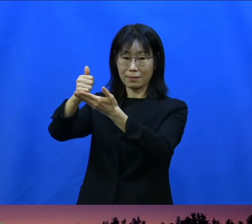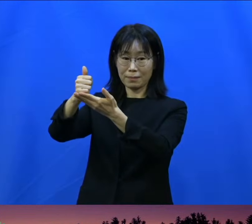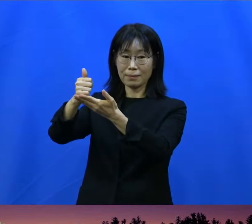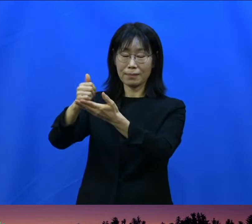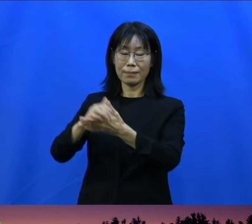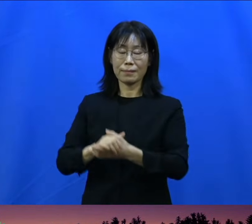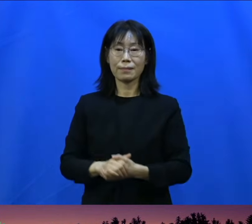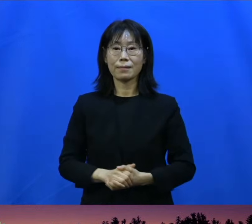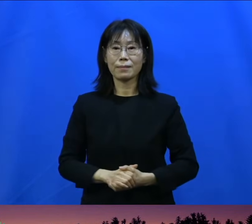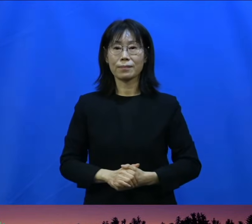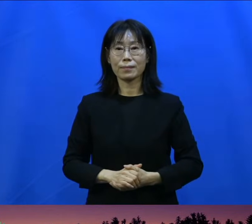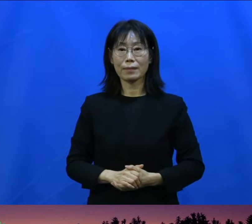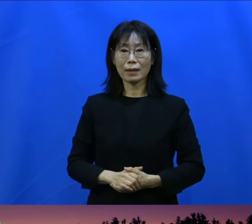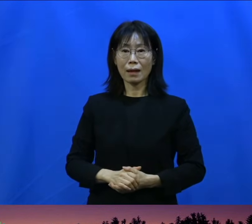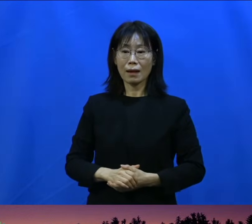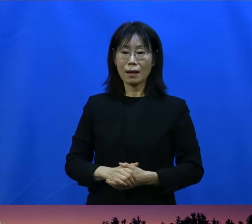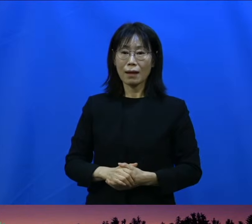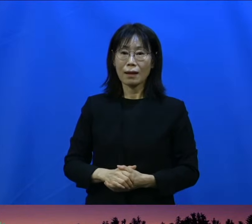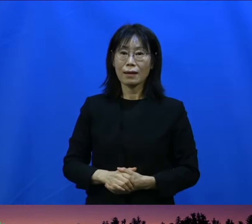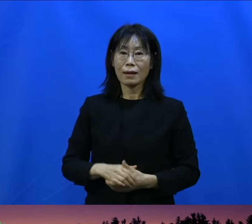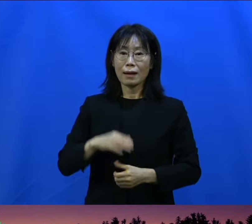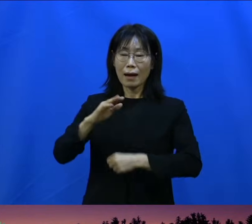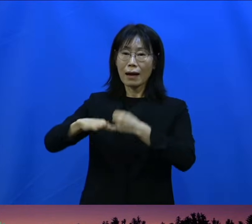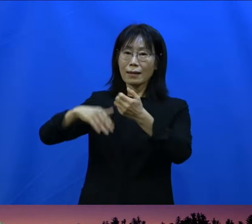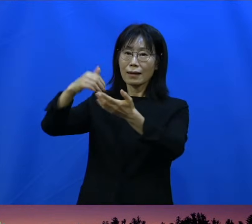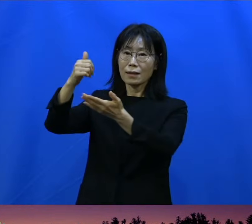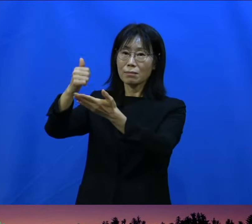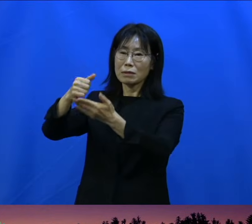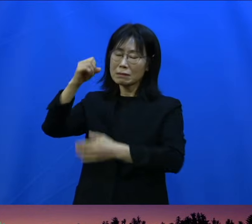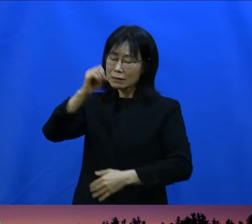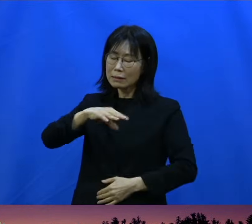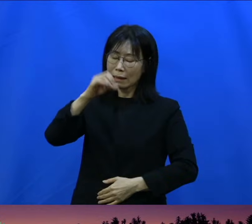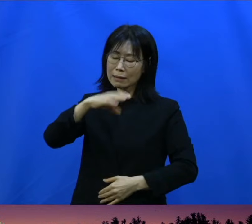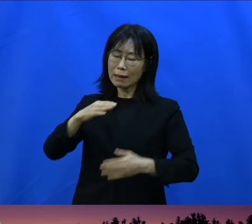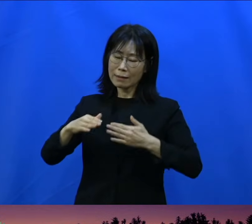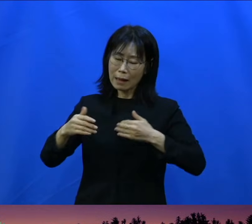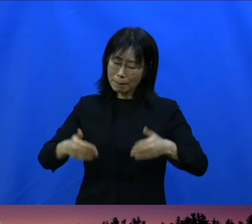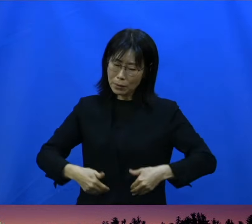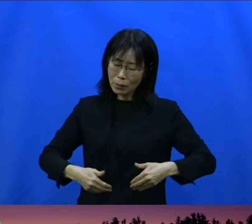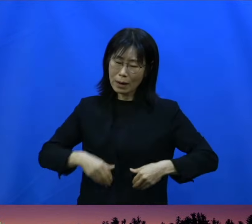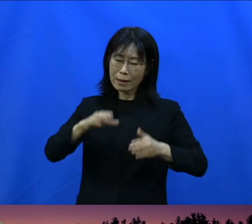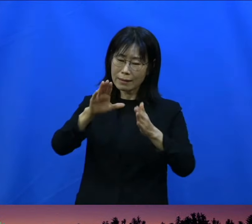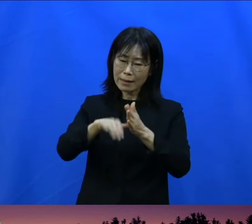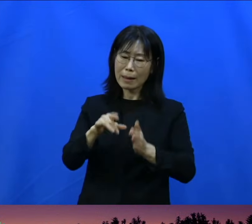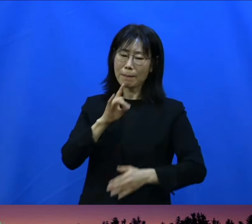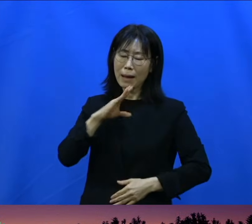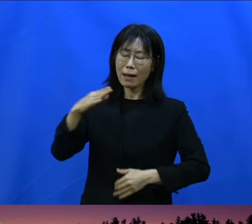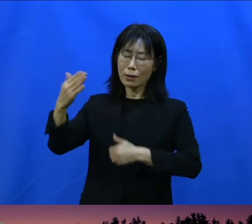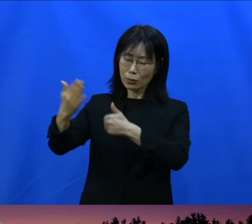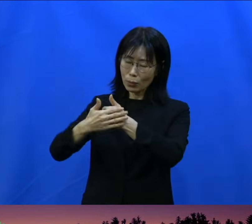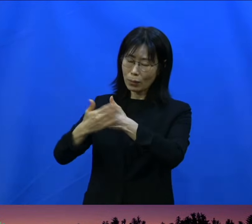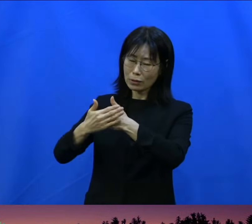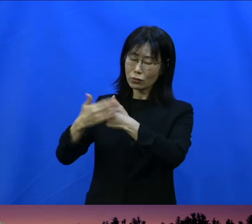자신의 위로자로, 그렇죠? 자기를 위안해 주는 하나님으로.